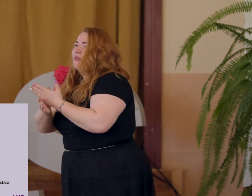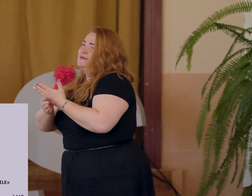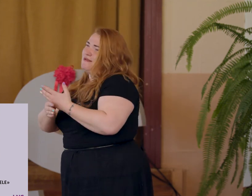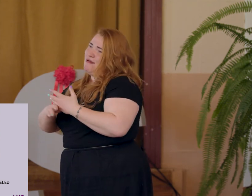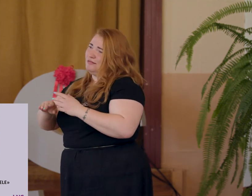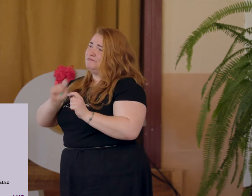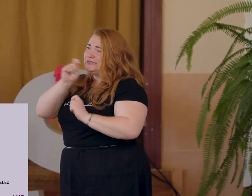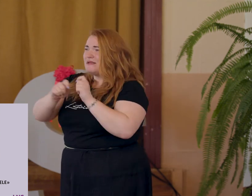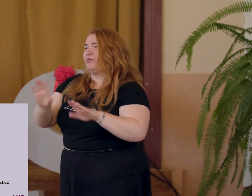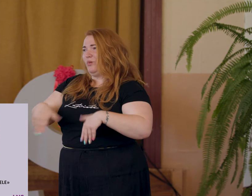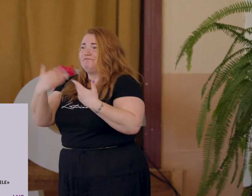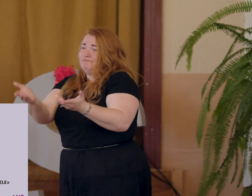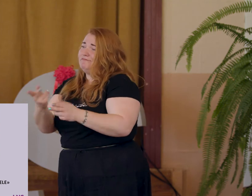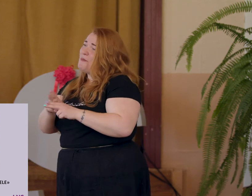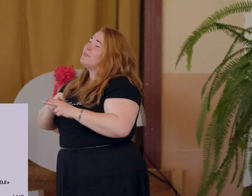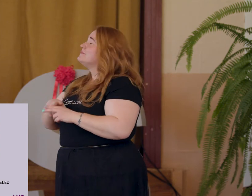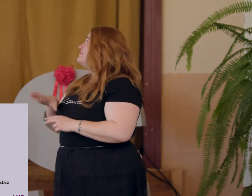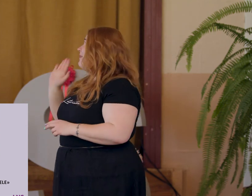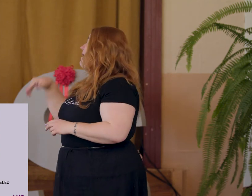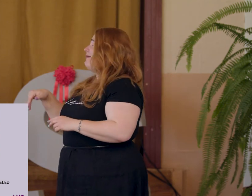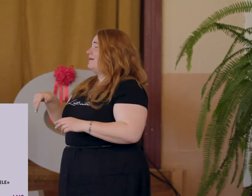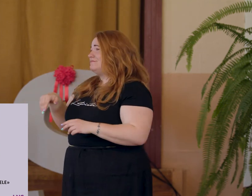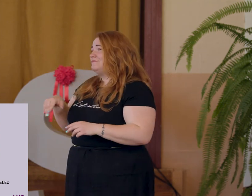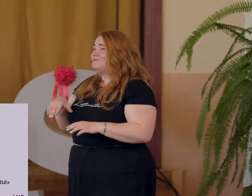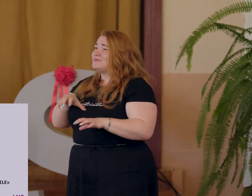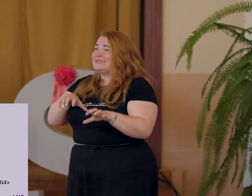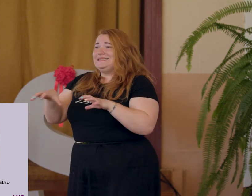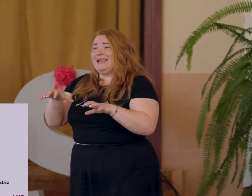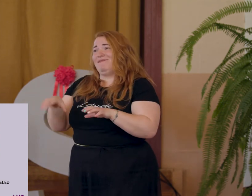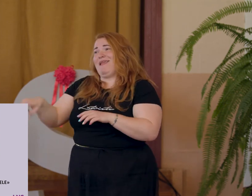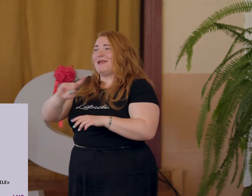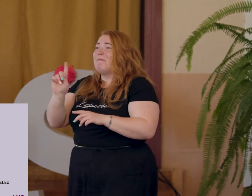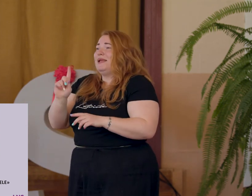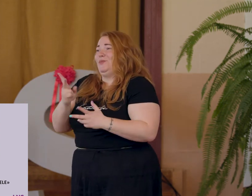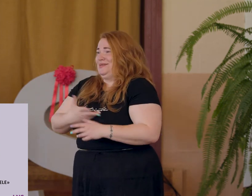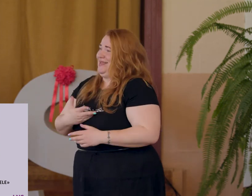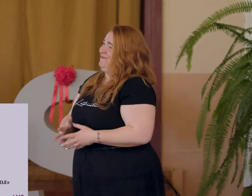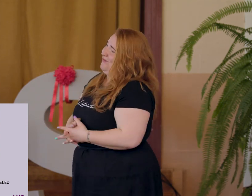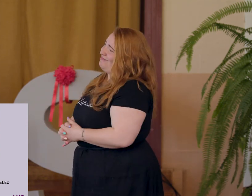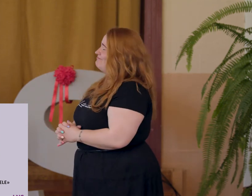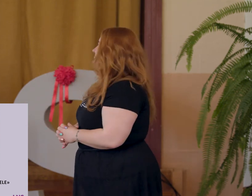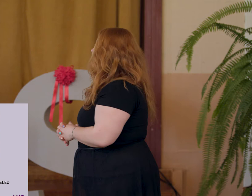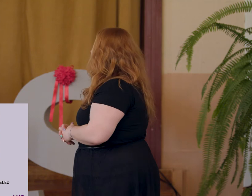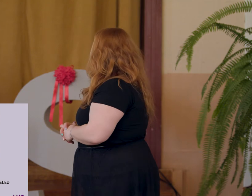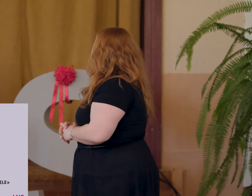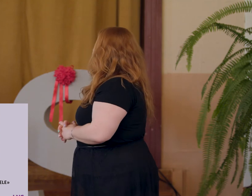gribam atbalstīt un ziedot, un tāpēc mēs arī tā kā iesaistījāmies, jā, dzīvnieku patvērsmē.